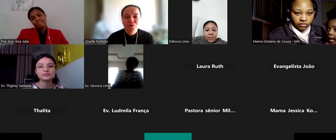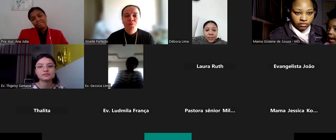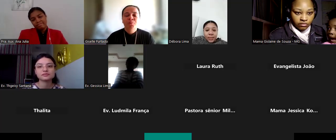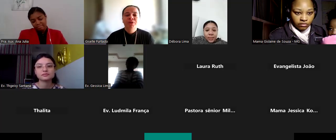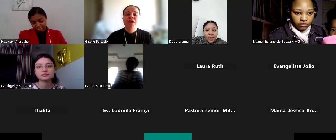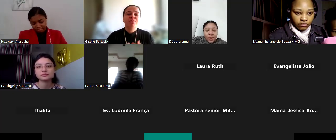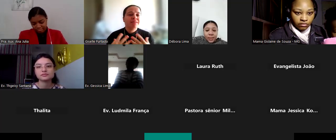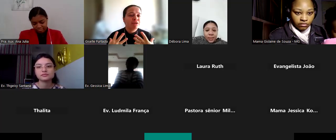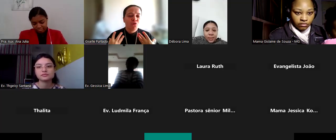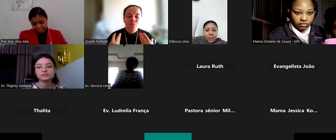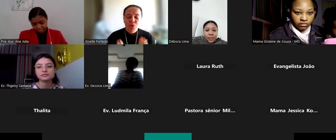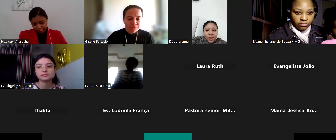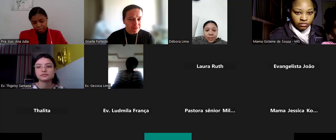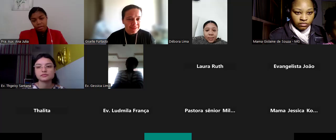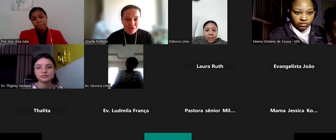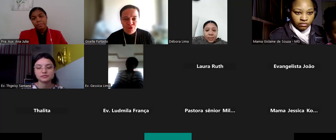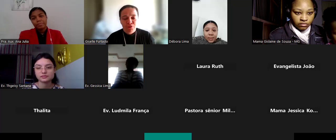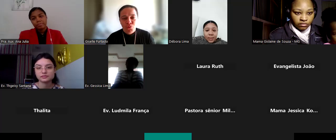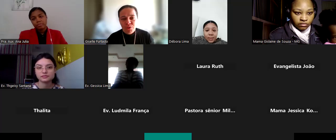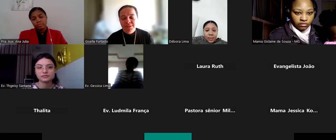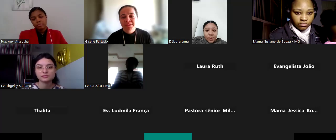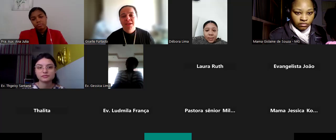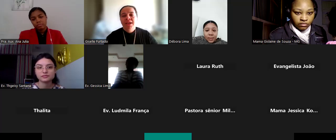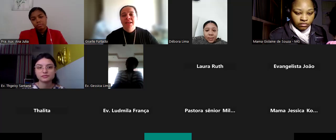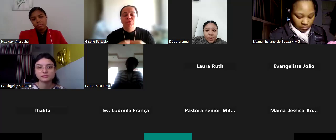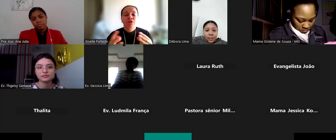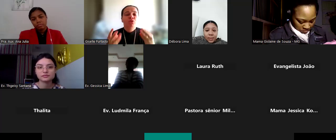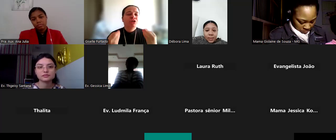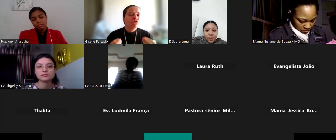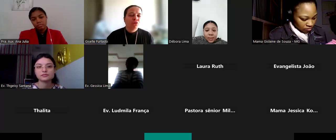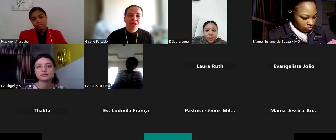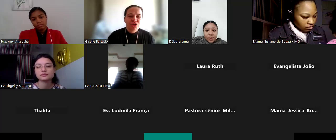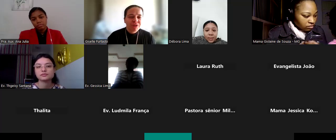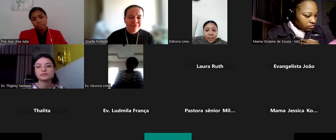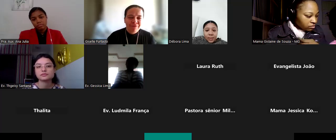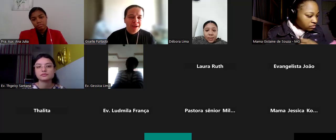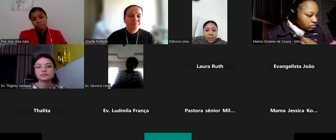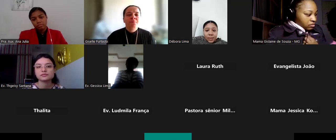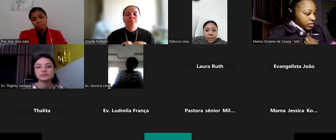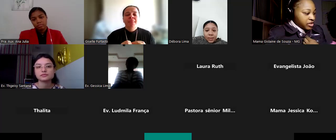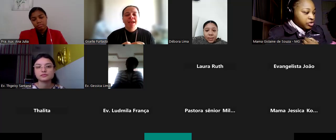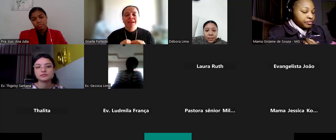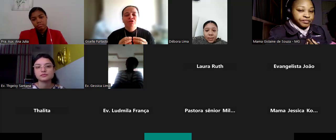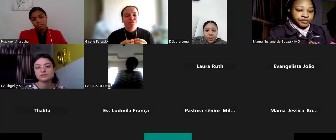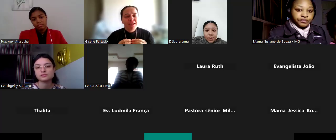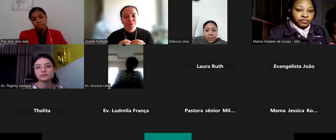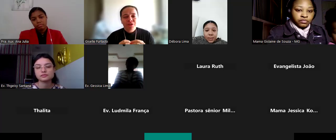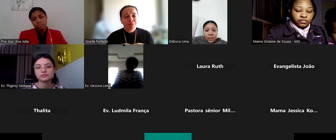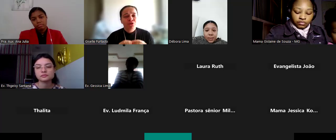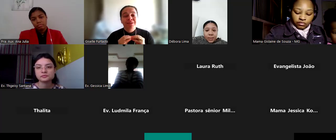comigo, porque eu me esqueço com muita facilidade das coisas, né? Eu tenho muita dificuldade de gravar, né? E eu já falei para outras pessoas,